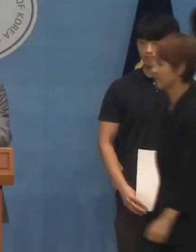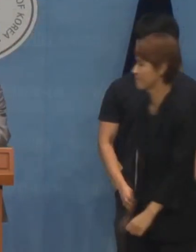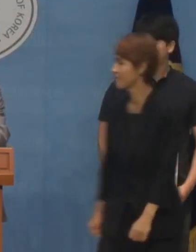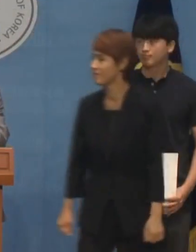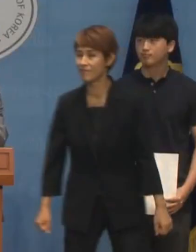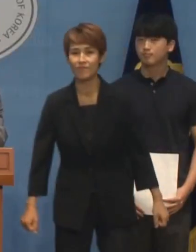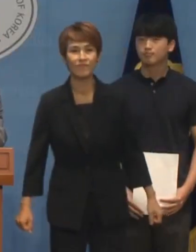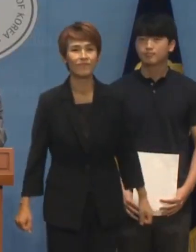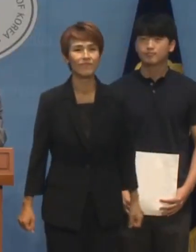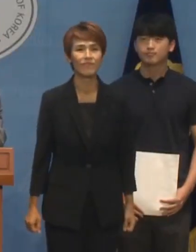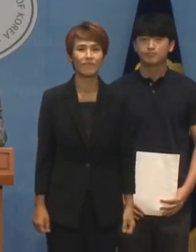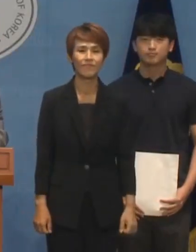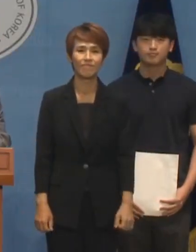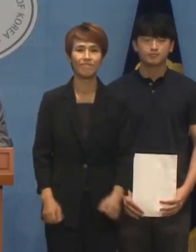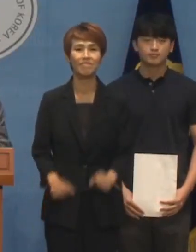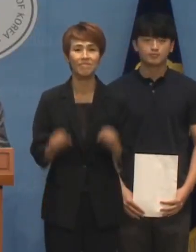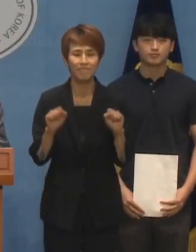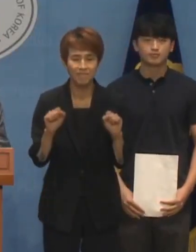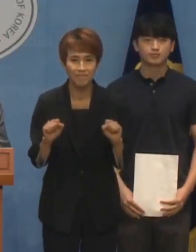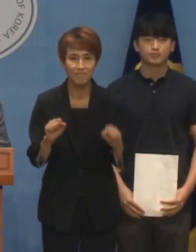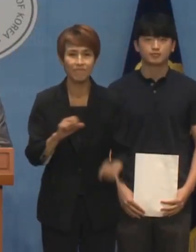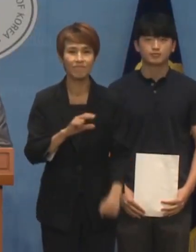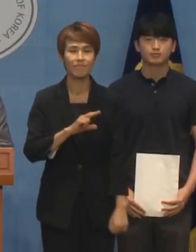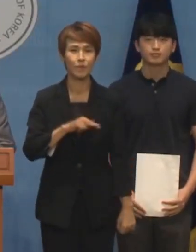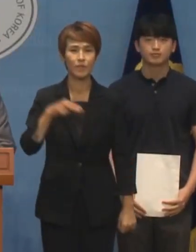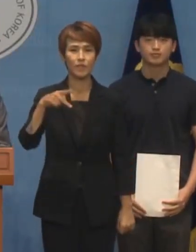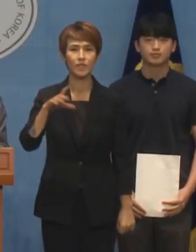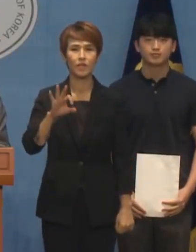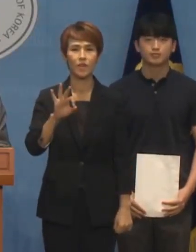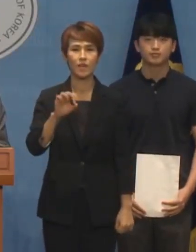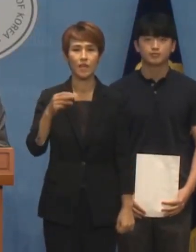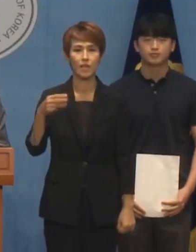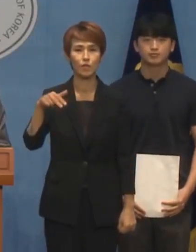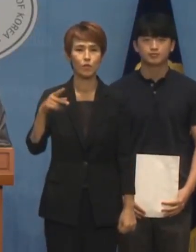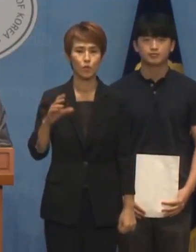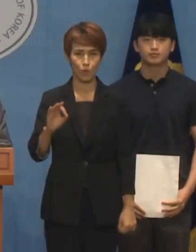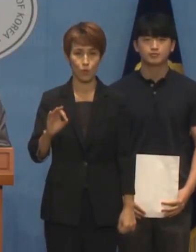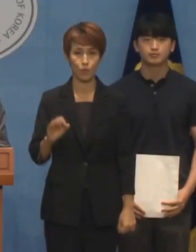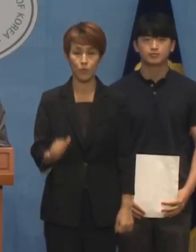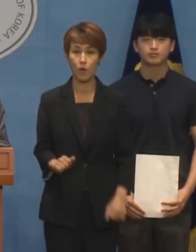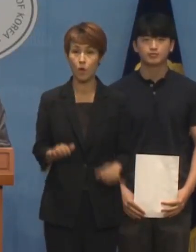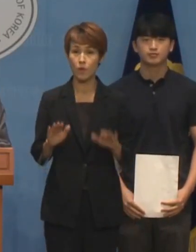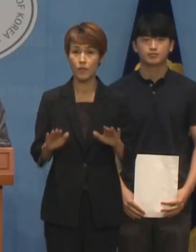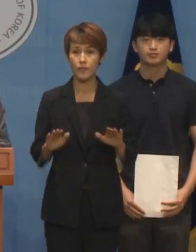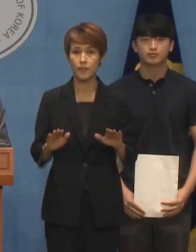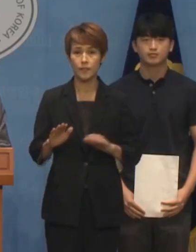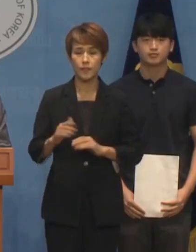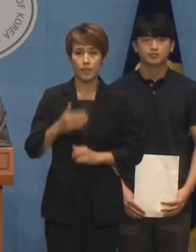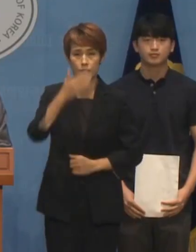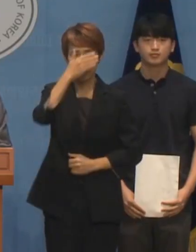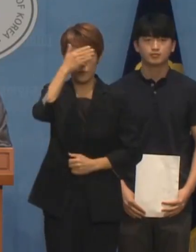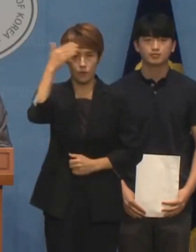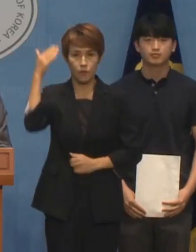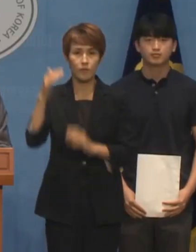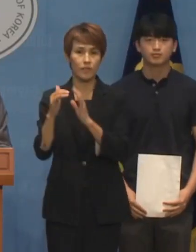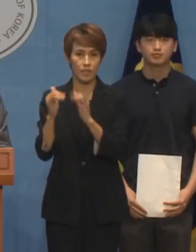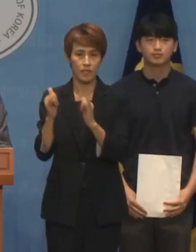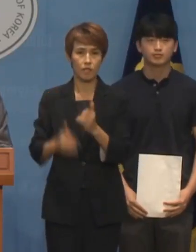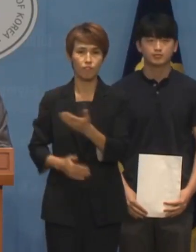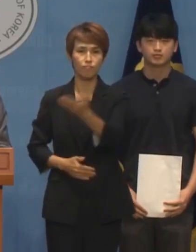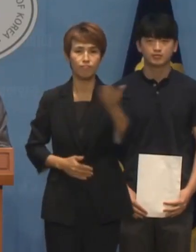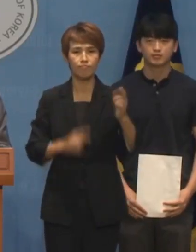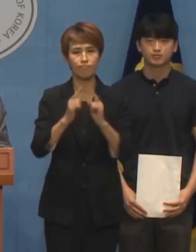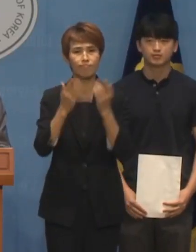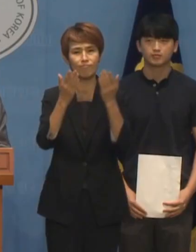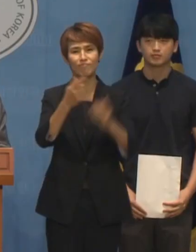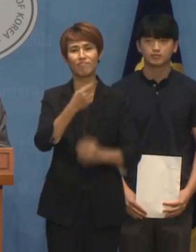네, 언론인 여러분, 성일종 국회의원입니다. 오늘 우리 대한민국의 젊은 청년들이 국민들한테 드릴 말씀이